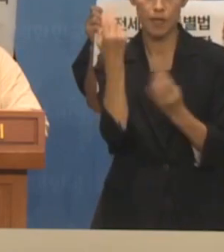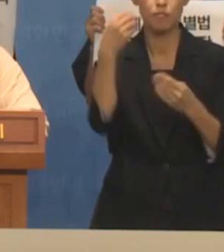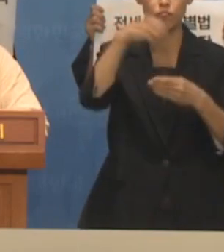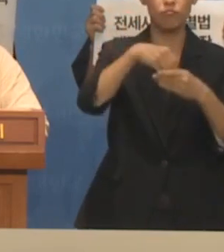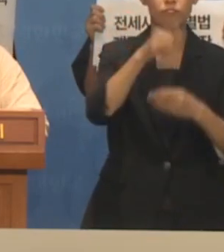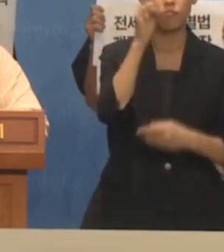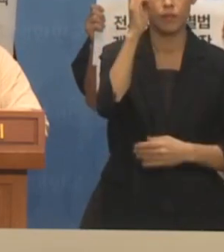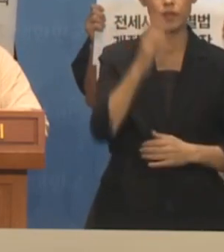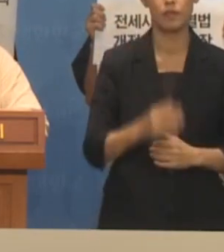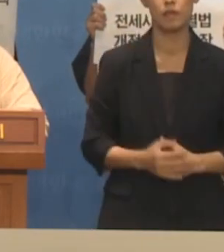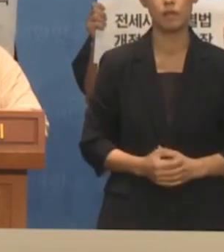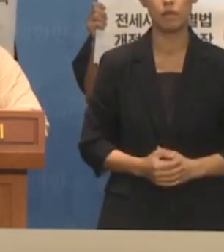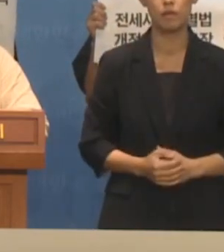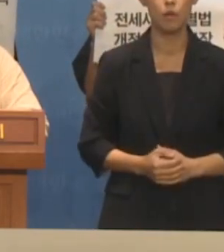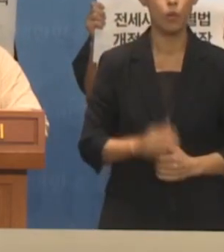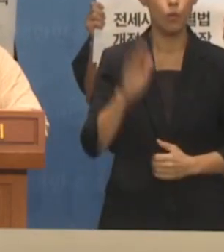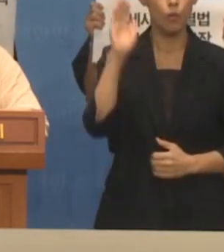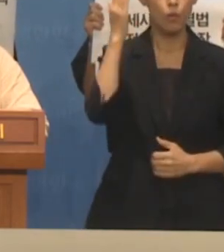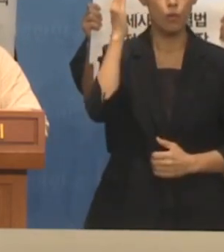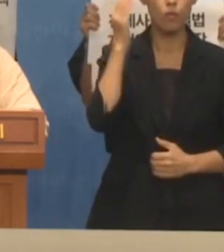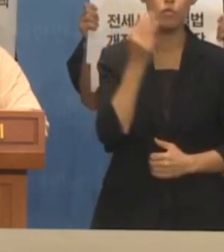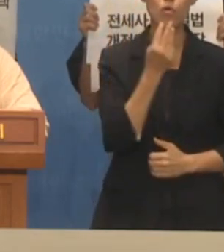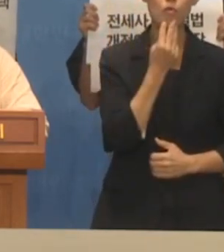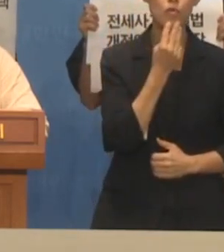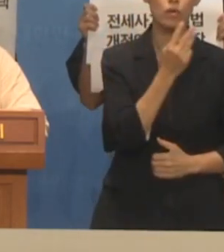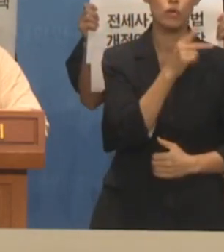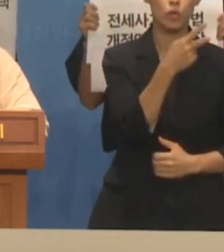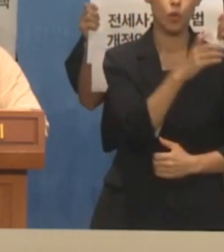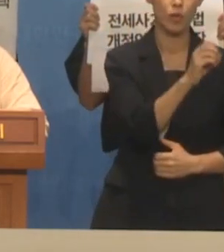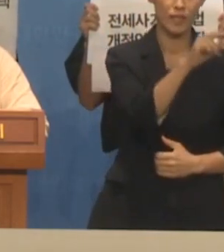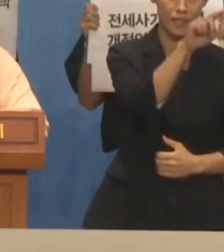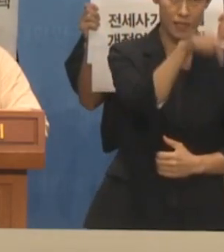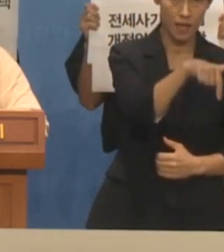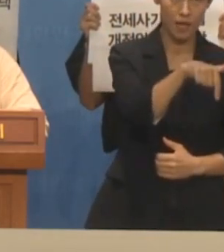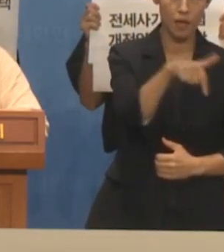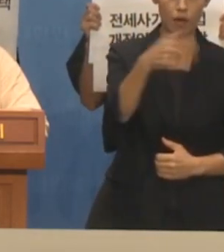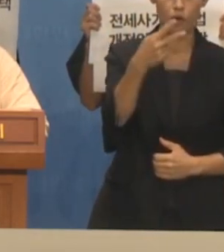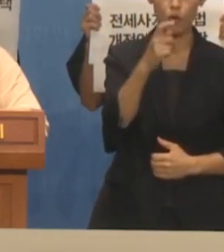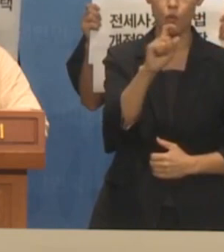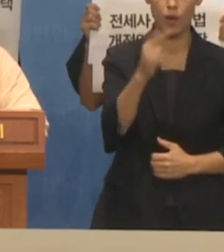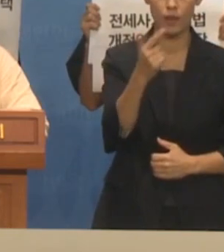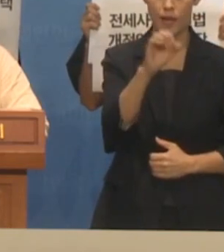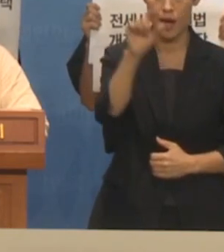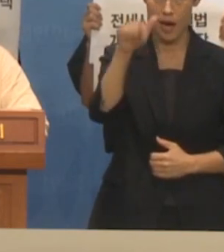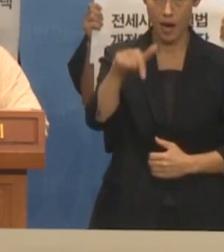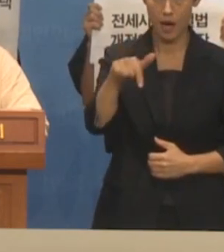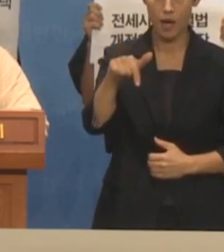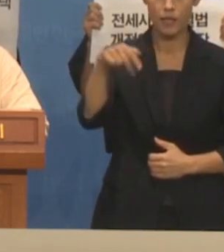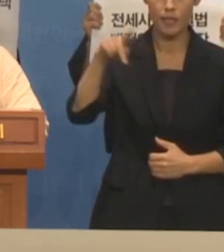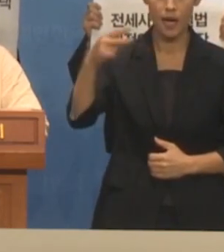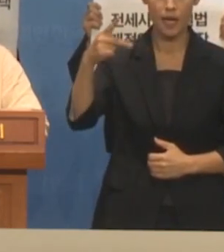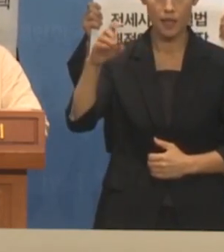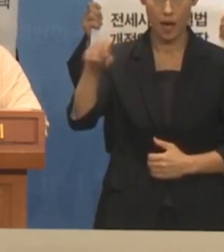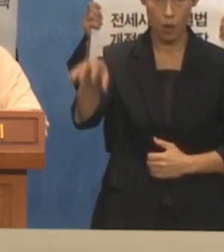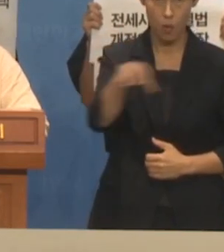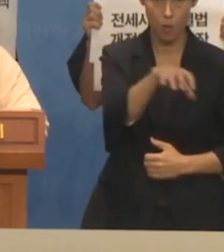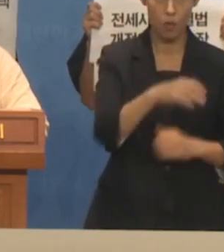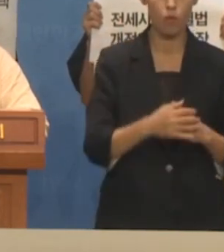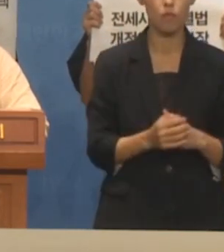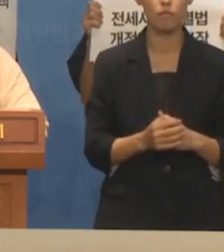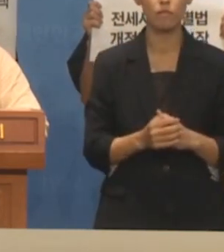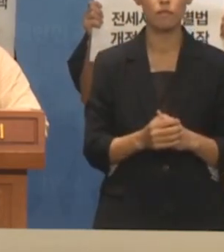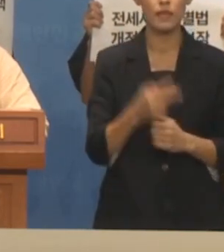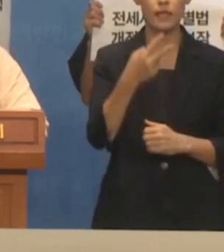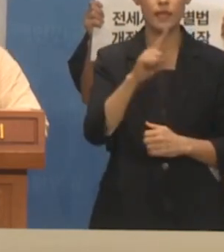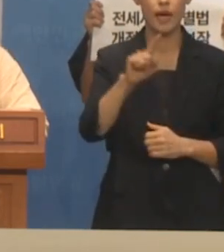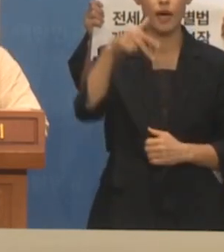예상됩니다. 그런데 최근 서울 동작구와 사당 관악구 일대에 다중주택 피해자들이